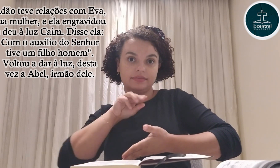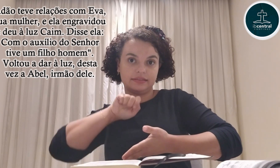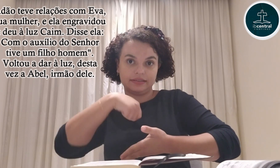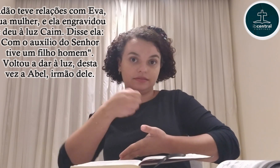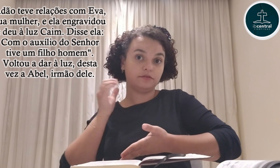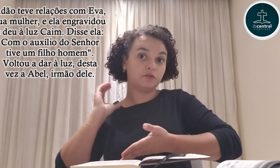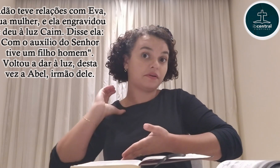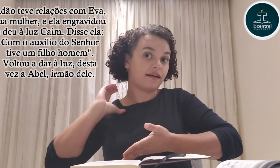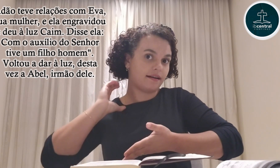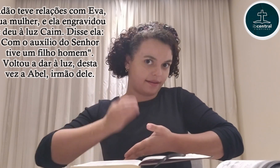a Caim.